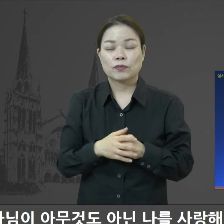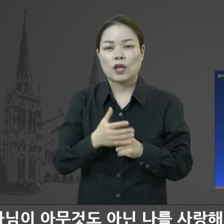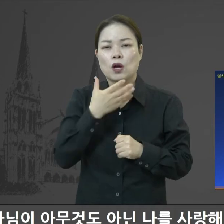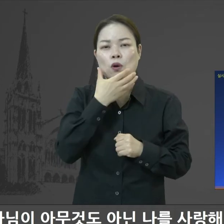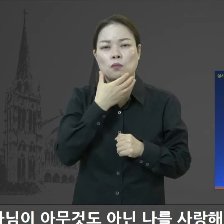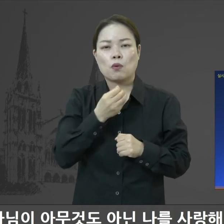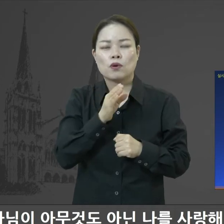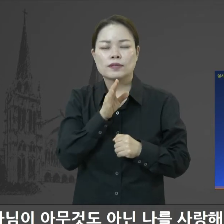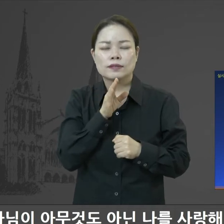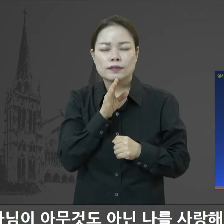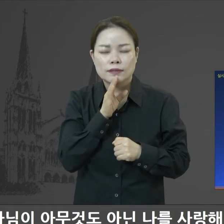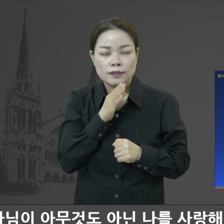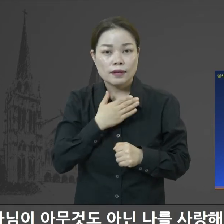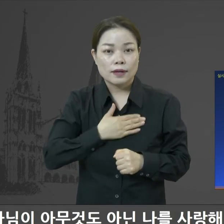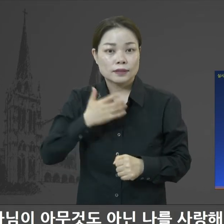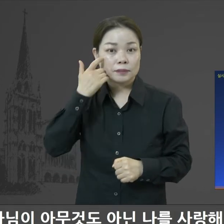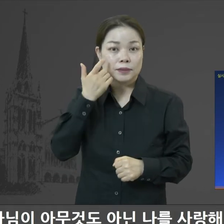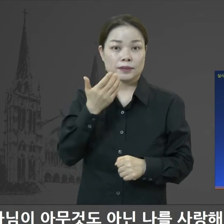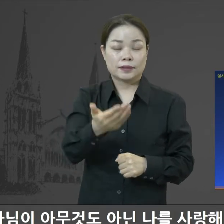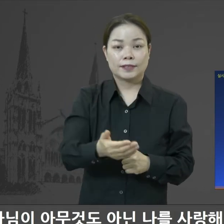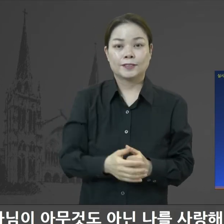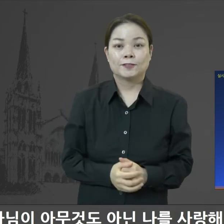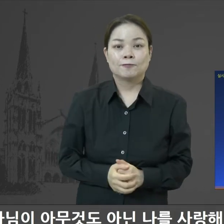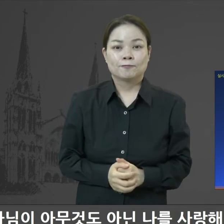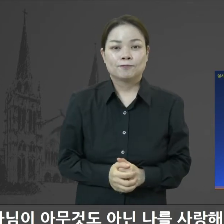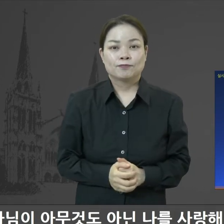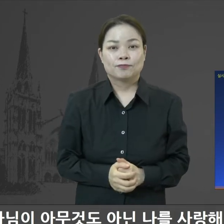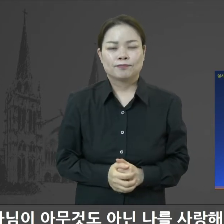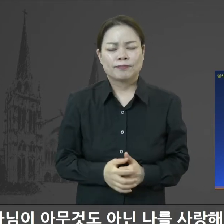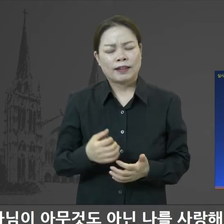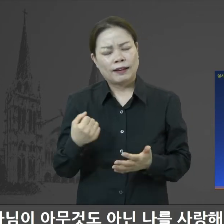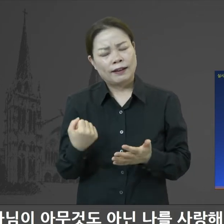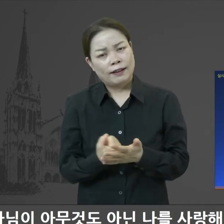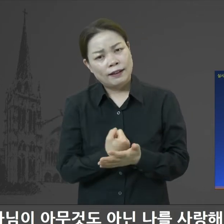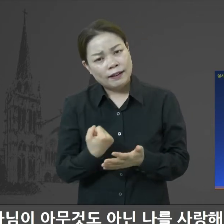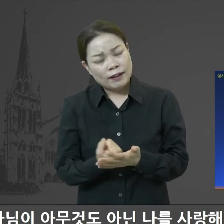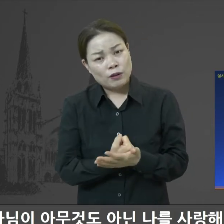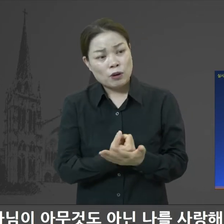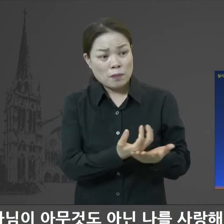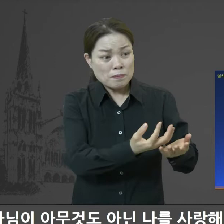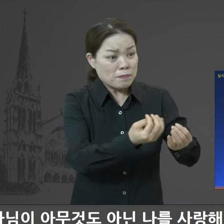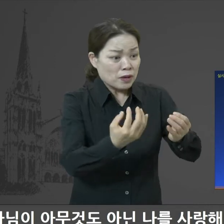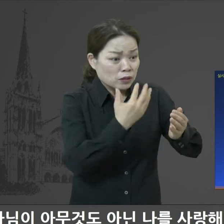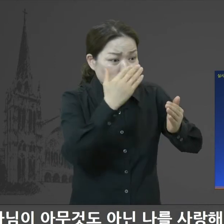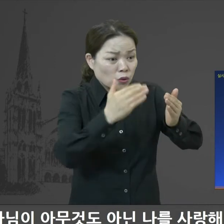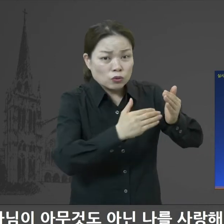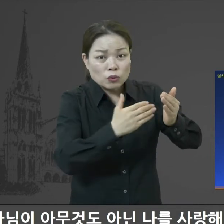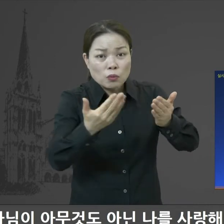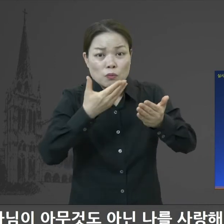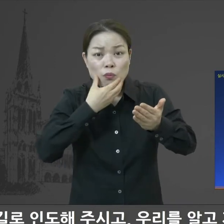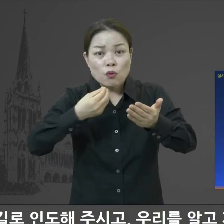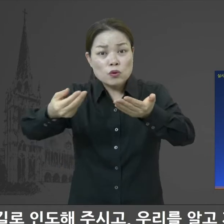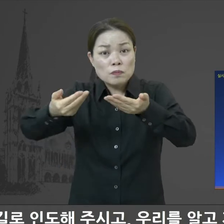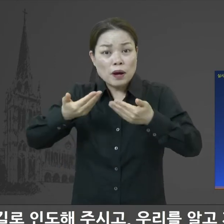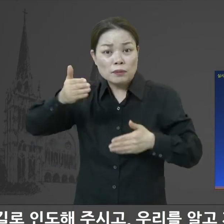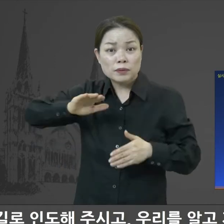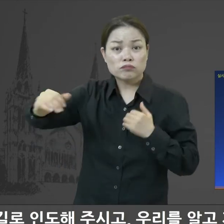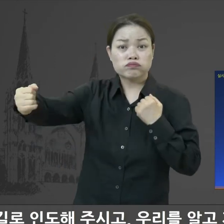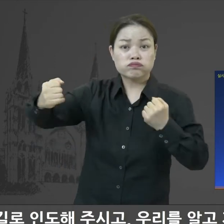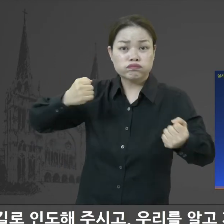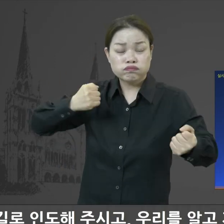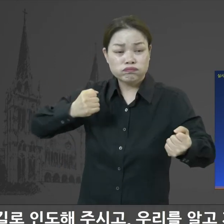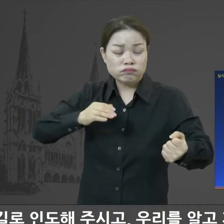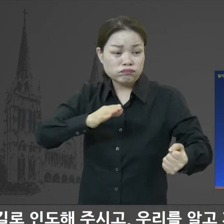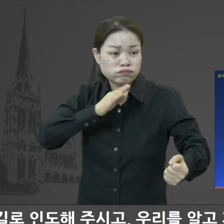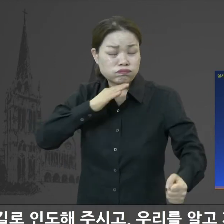복의 진가를 알고 계십니까? 안타까운 것은 많은 성도가 이 복을 받았지만 이 복의